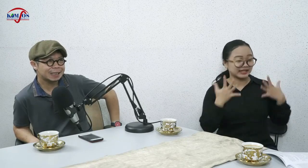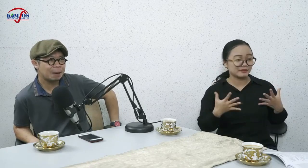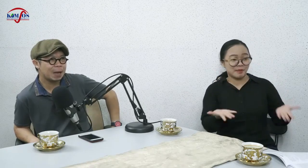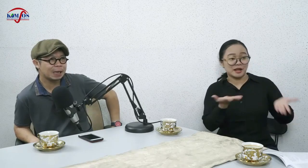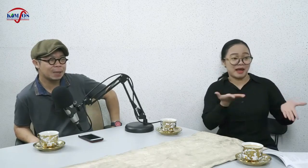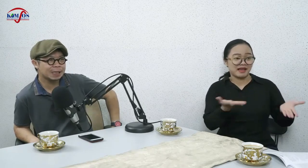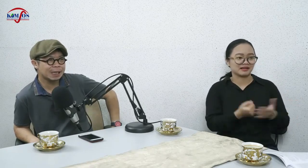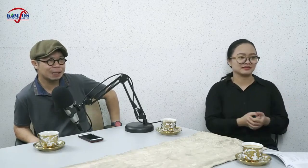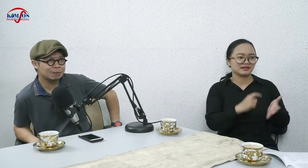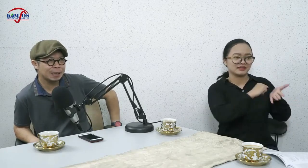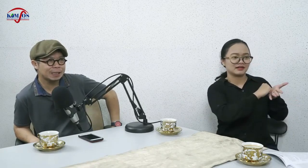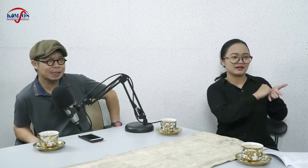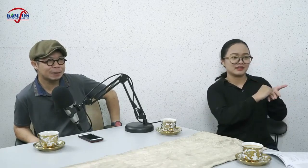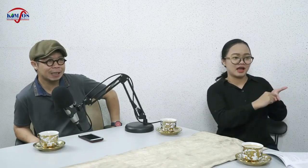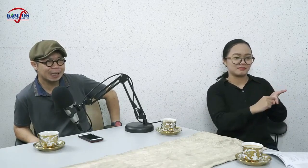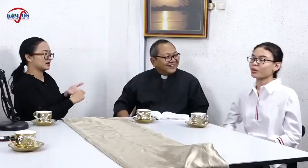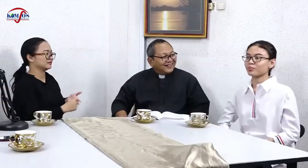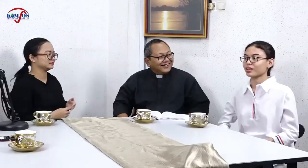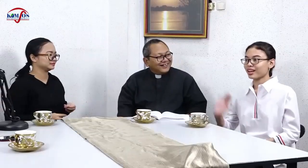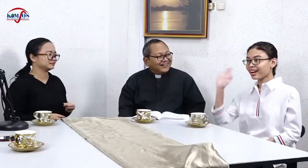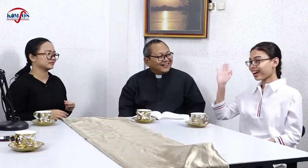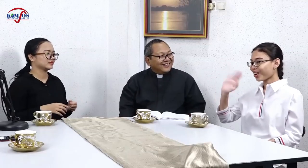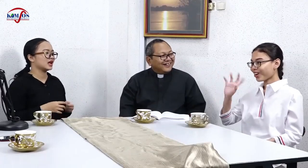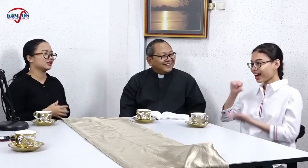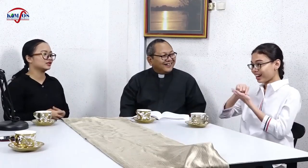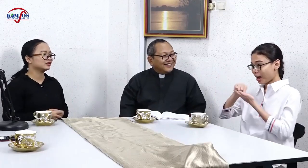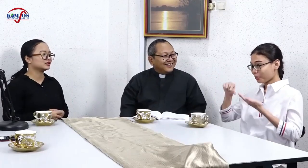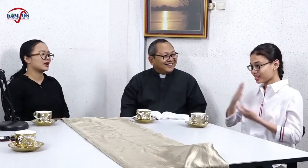nama Kintan ke manggilnya gimana